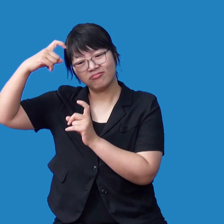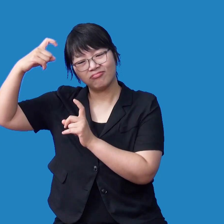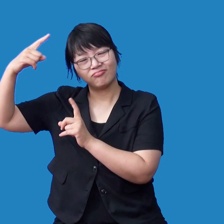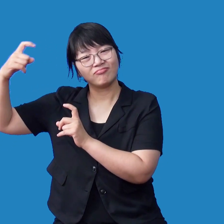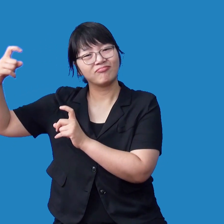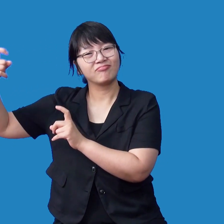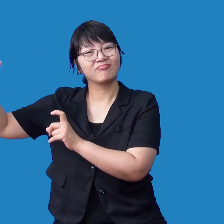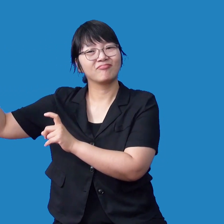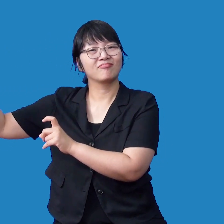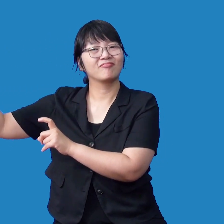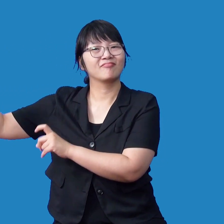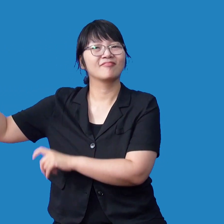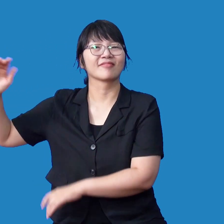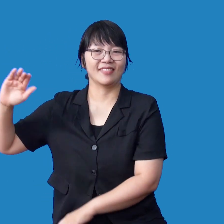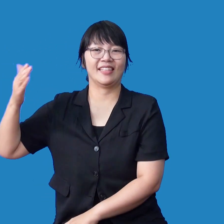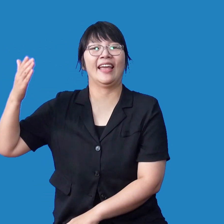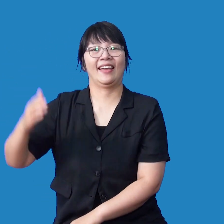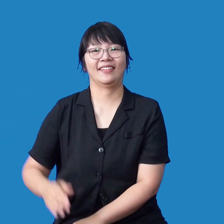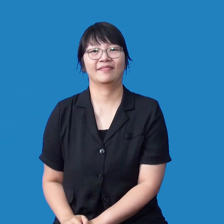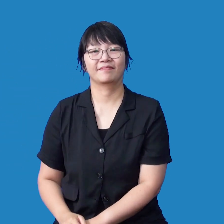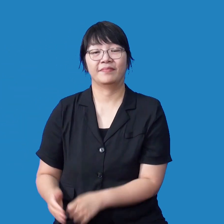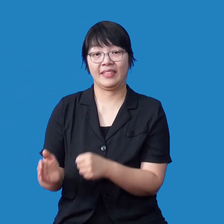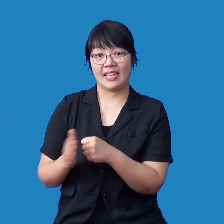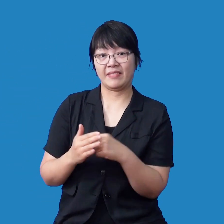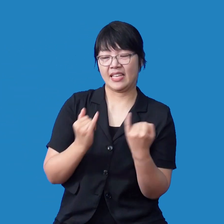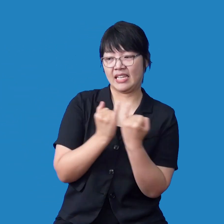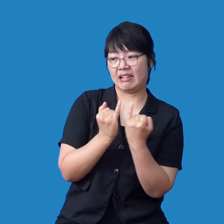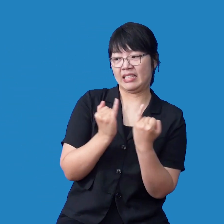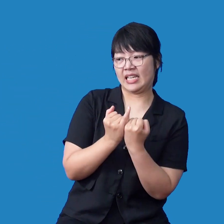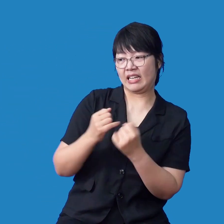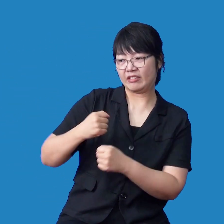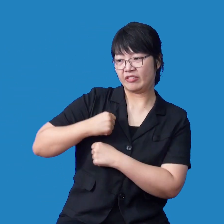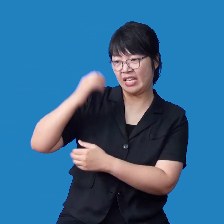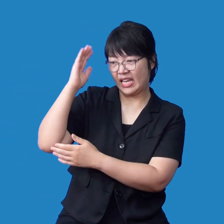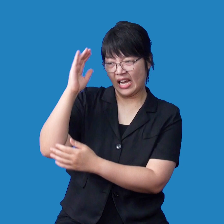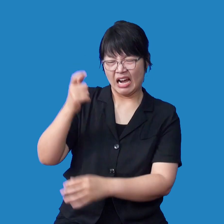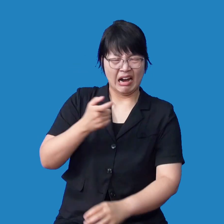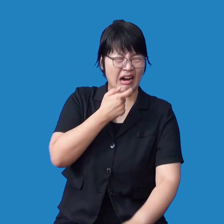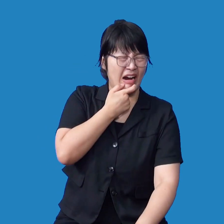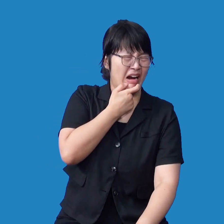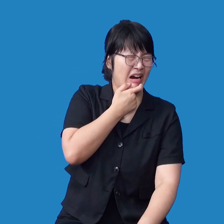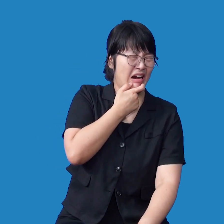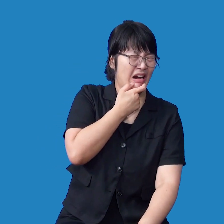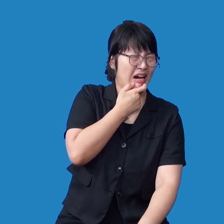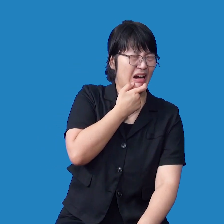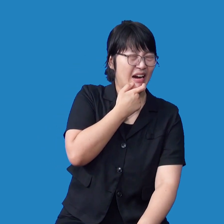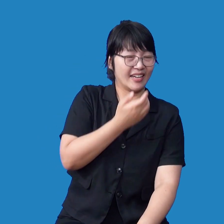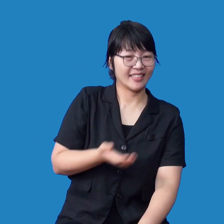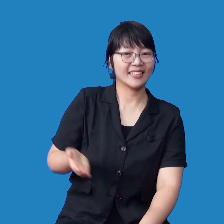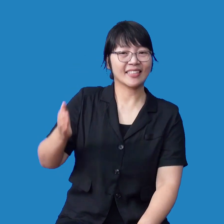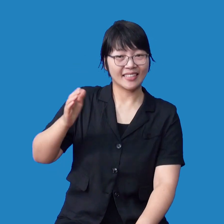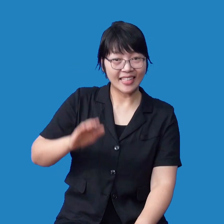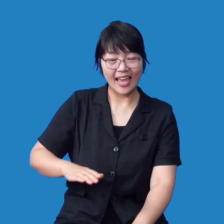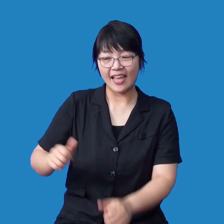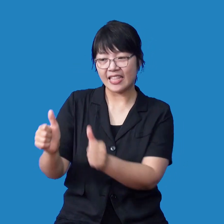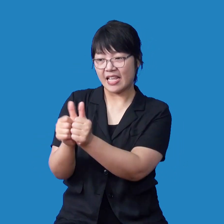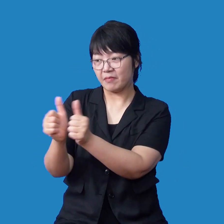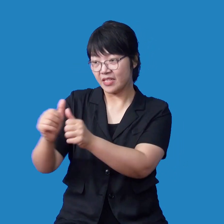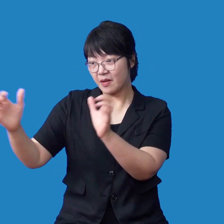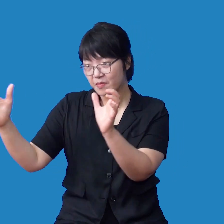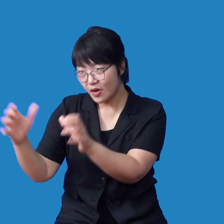변신하게 됩니다. 그래서 여인들이 그렇게 싫어하는데도 남자들을 모이기만 하면